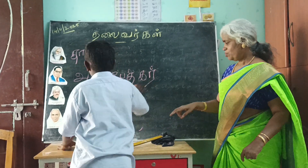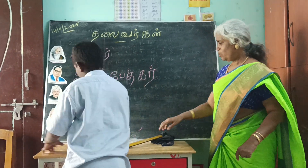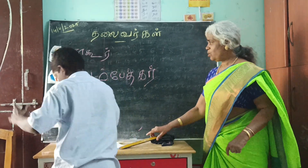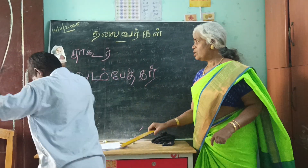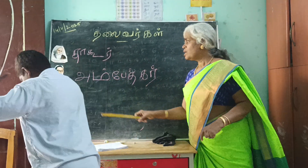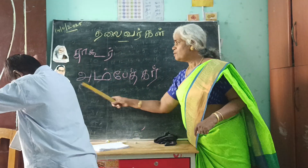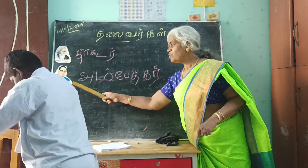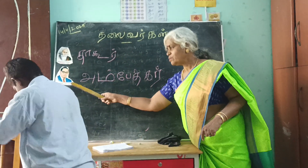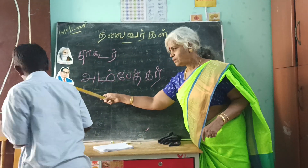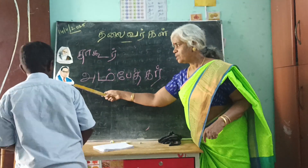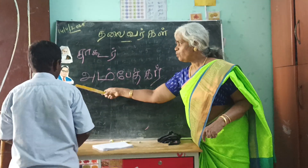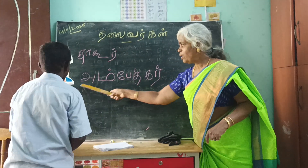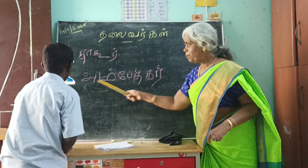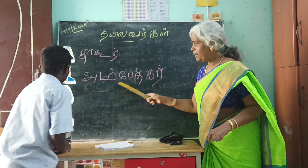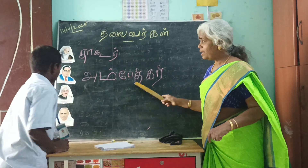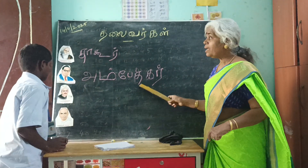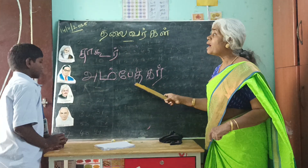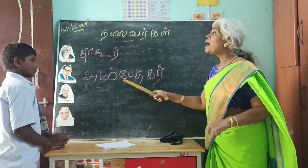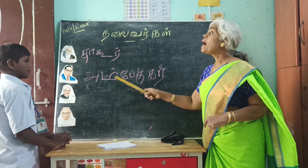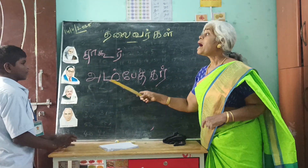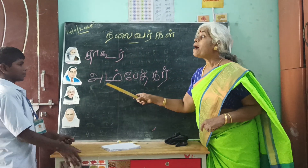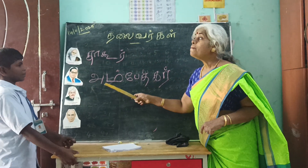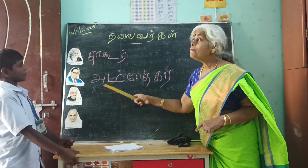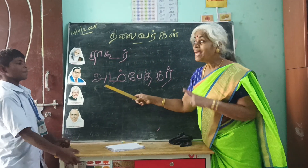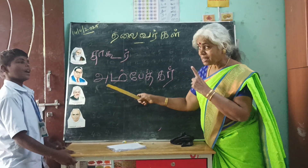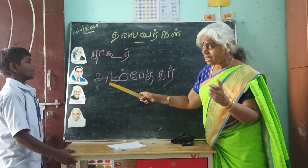ஓ, இவரோட பேரு அம்பேத்கர்.